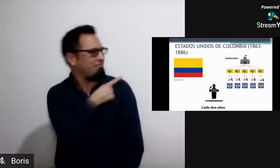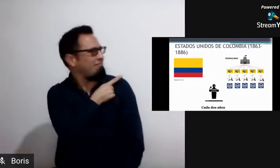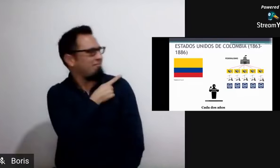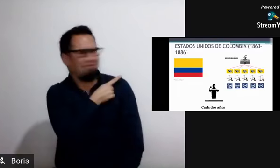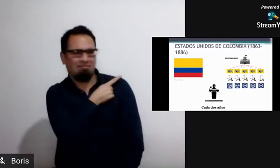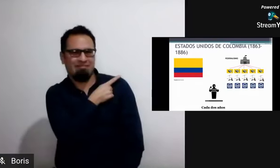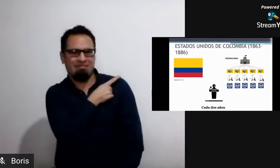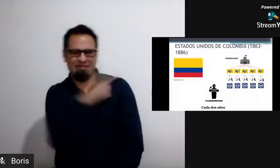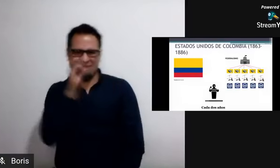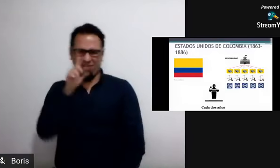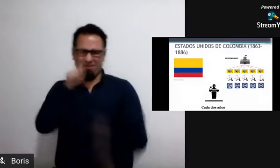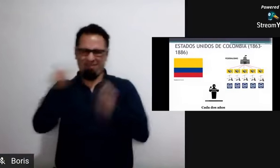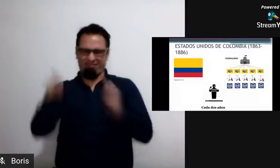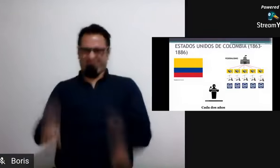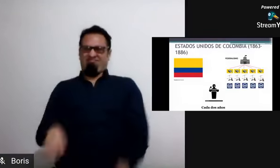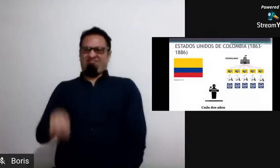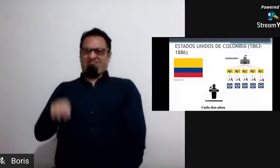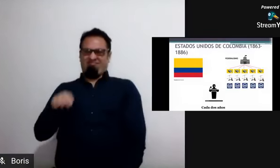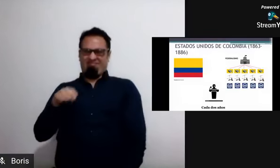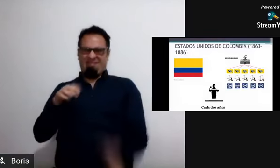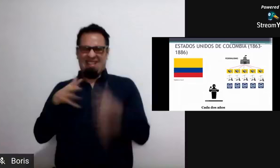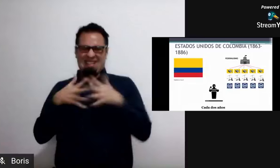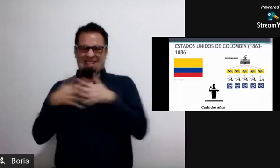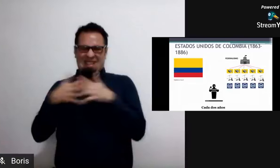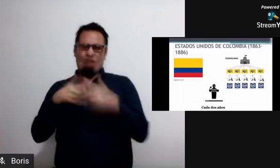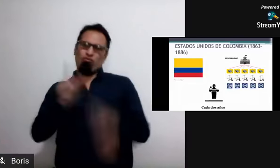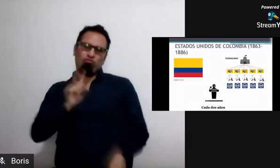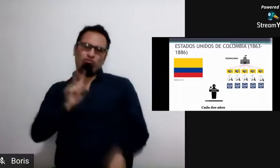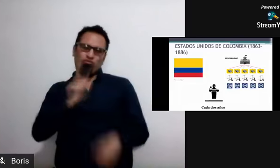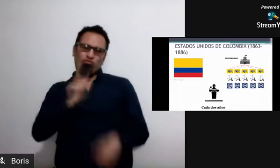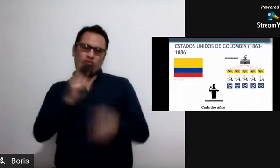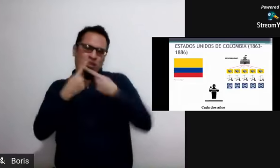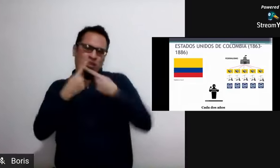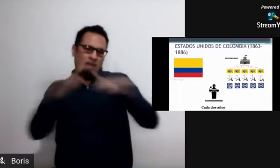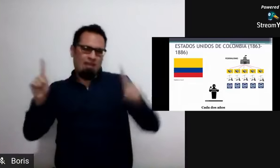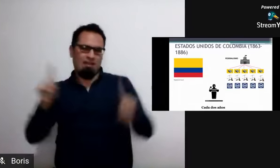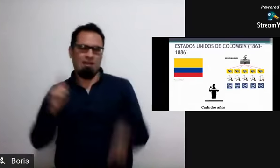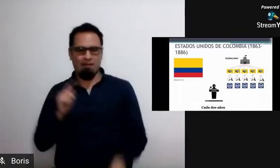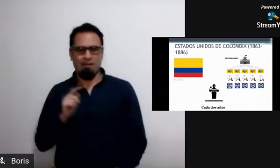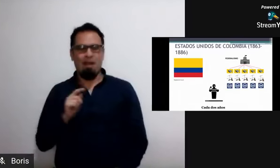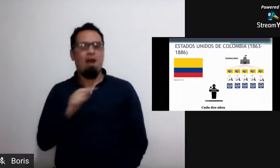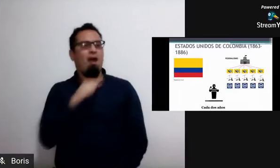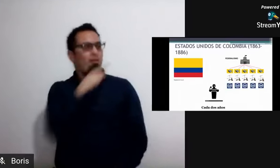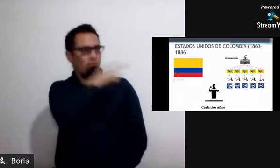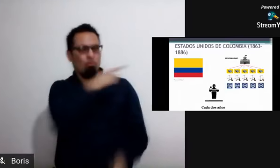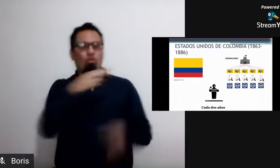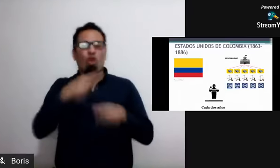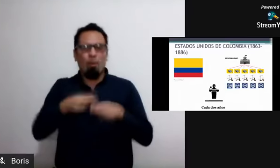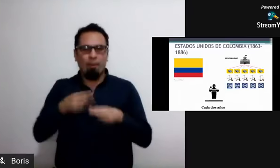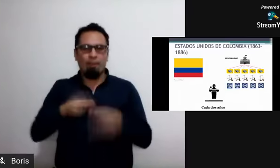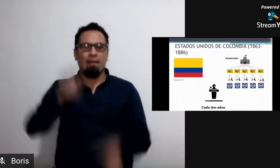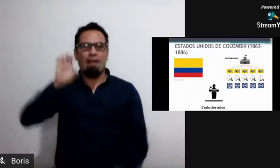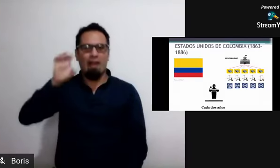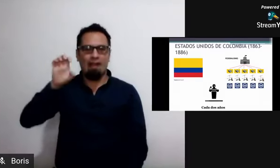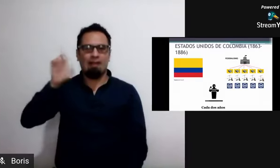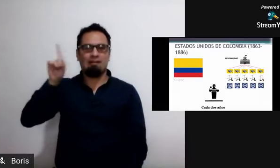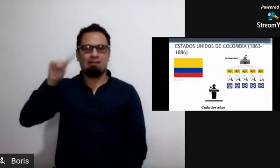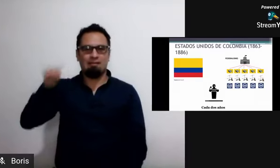y se cambió el nombre, como les decía, a Estados Unidos de Colombia. Ustedes dirán, Estados Unidos de América. No, eran